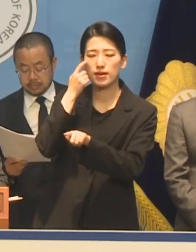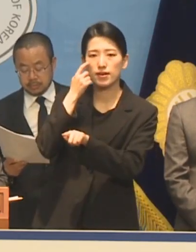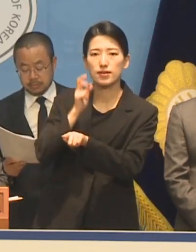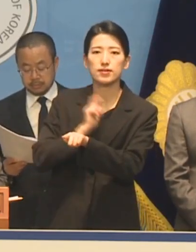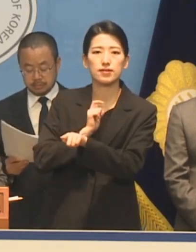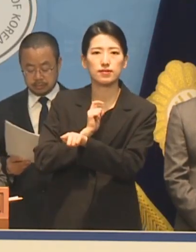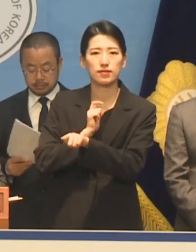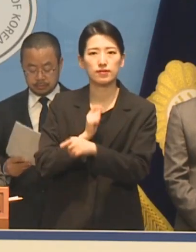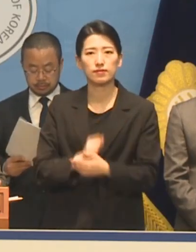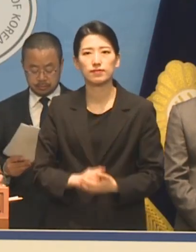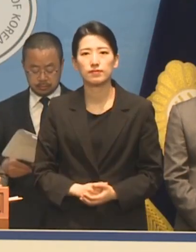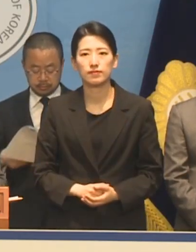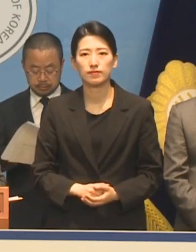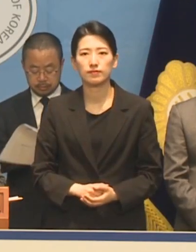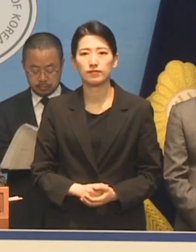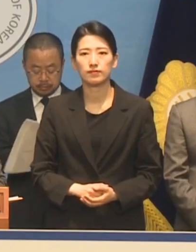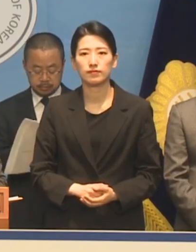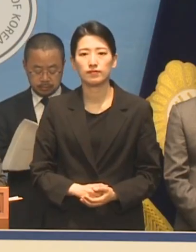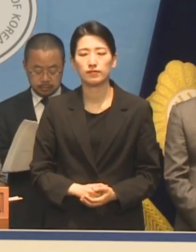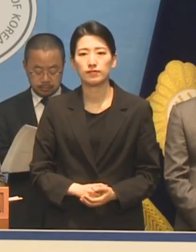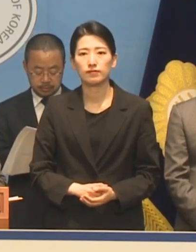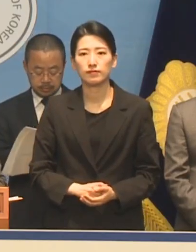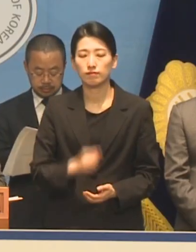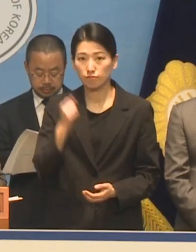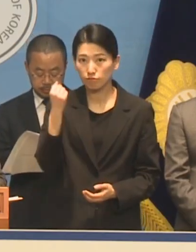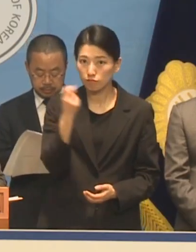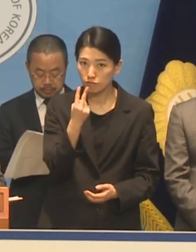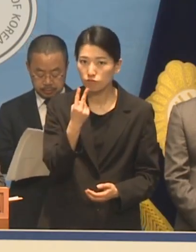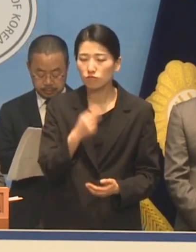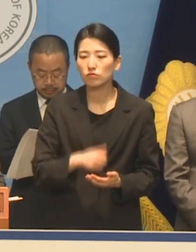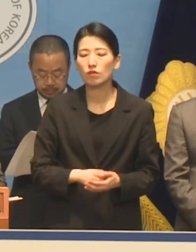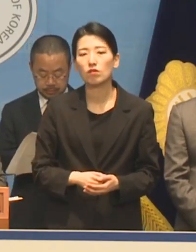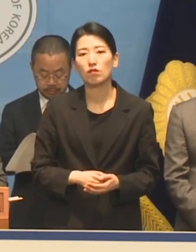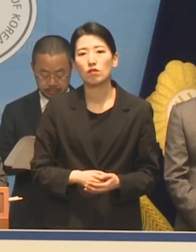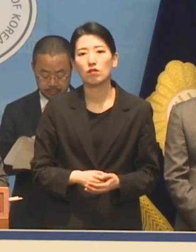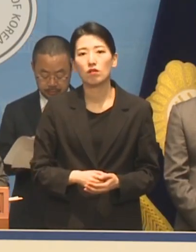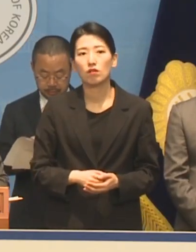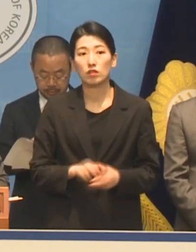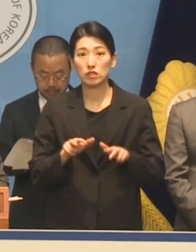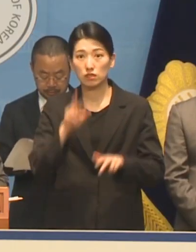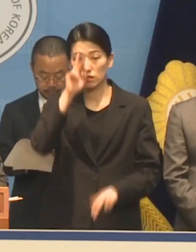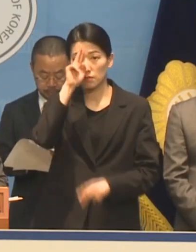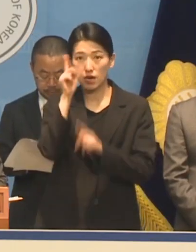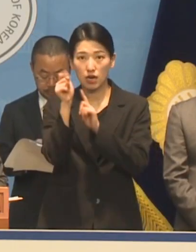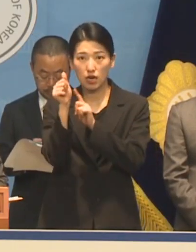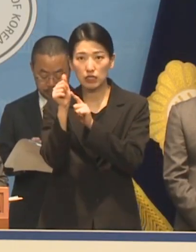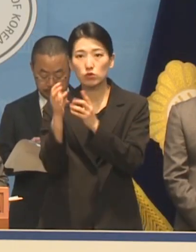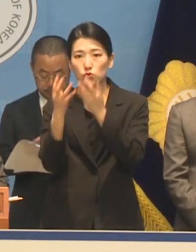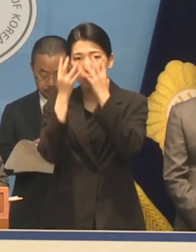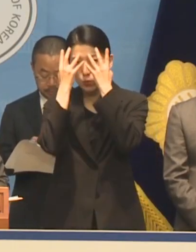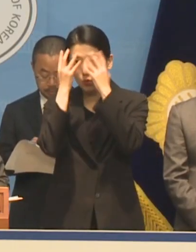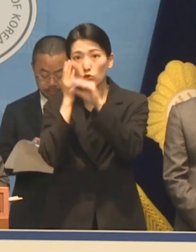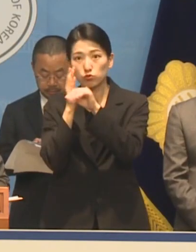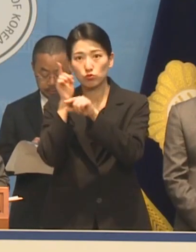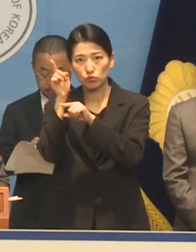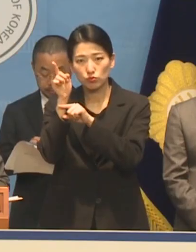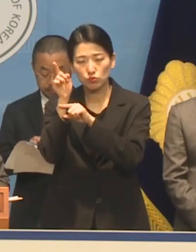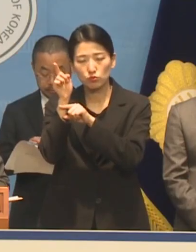그리고 또 일가 지금은 이제 박영우 회장이 구속된 상황이고